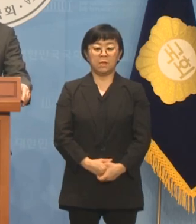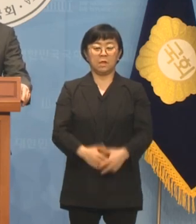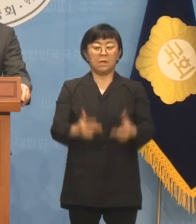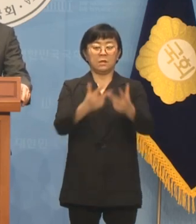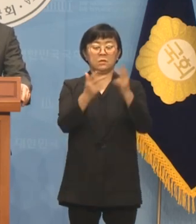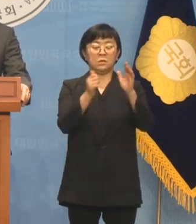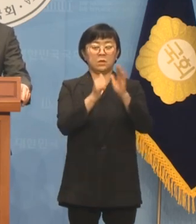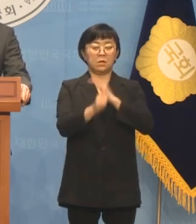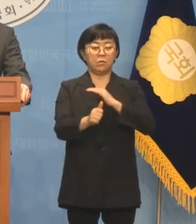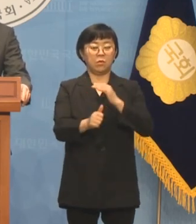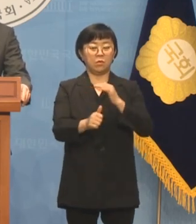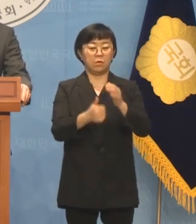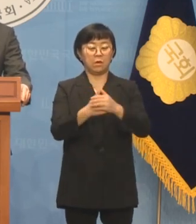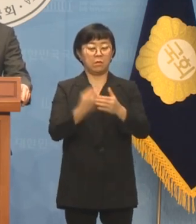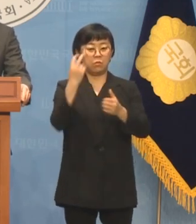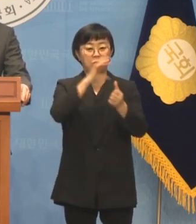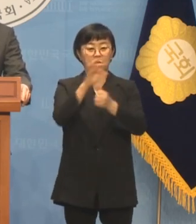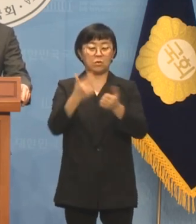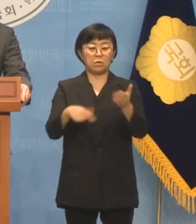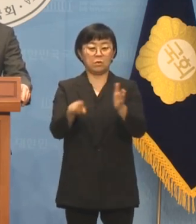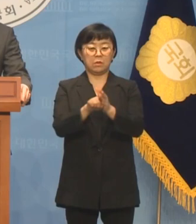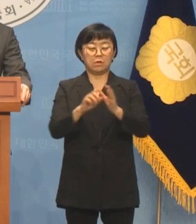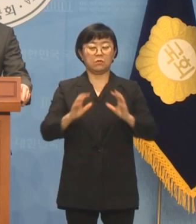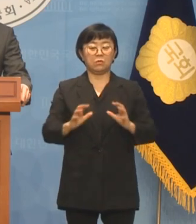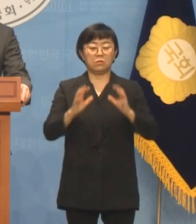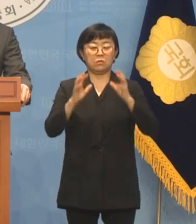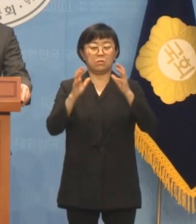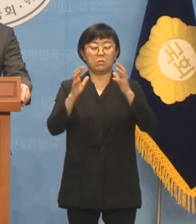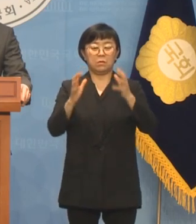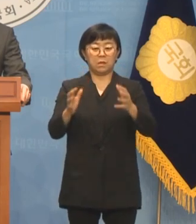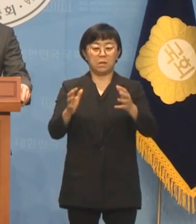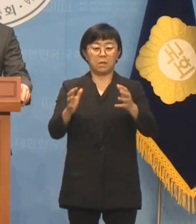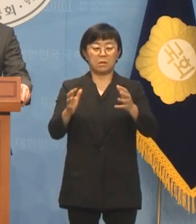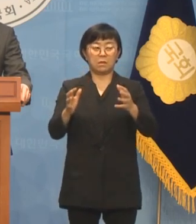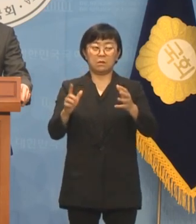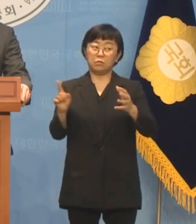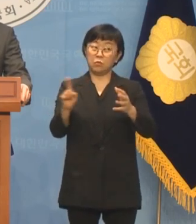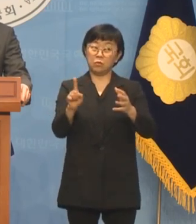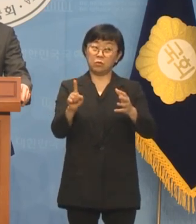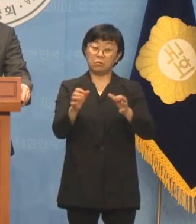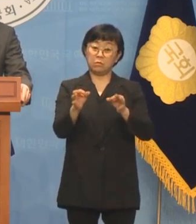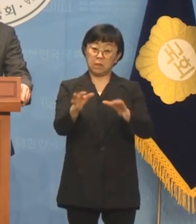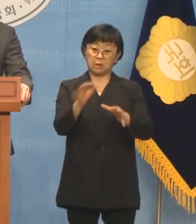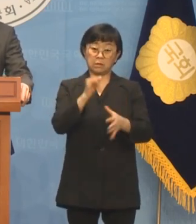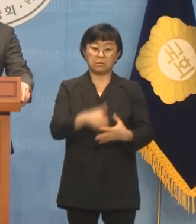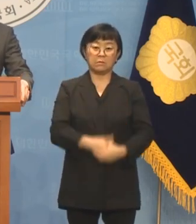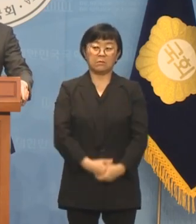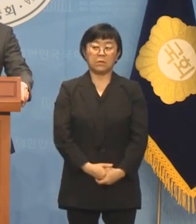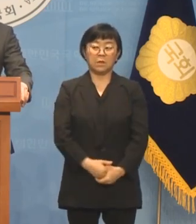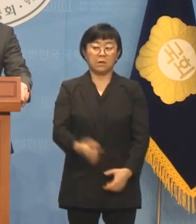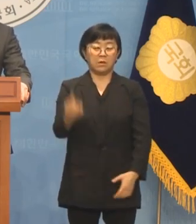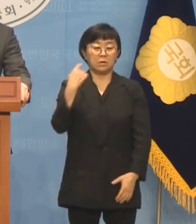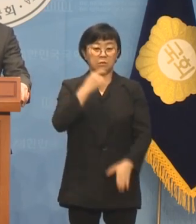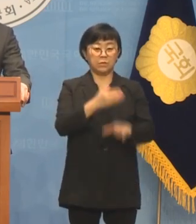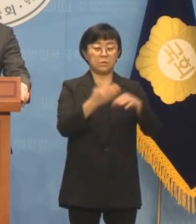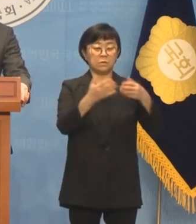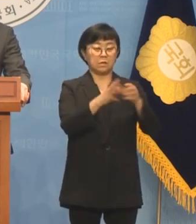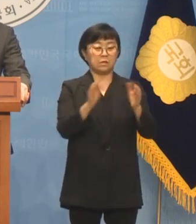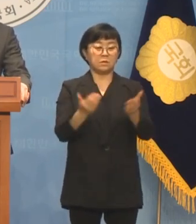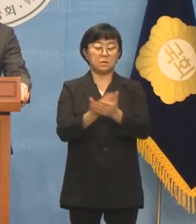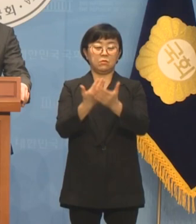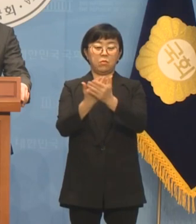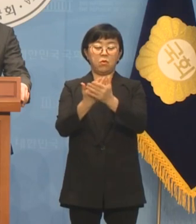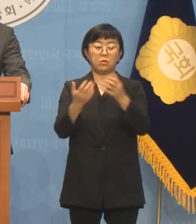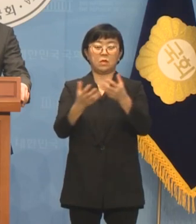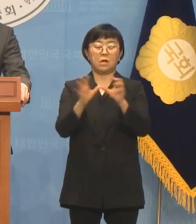이재명 대표가 일신의 보호를 위해 국가를 판돈으로 걸고 있습니다. 어제 민주당과 진보당은